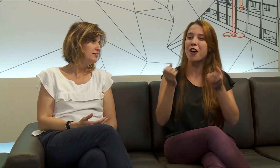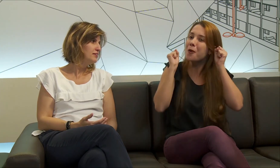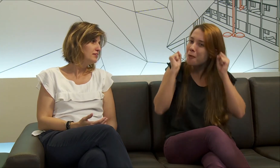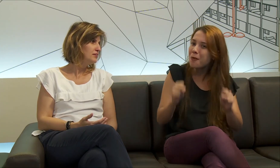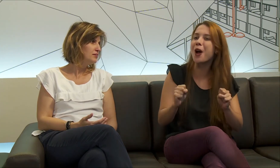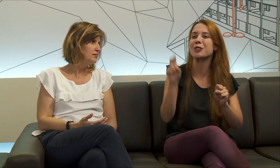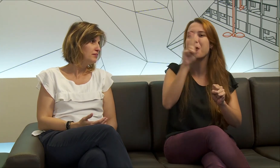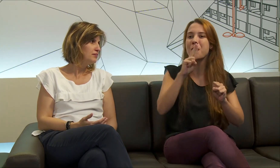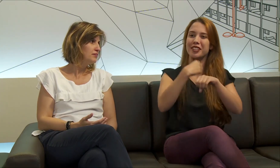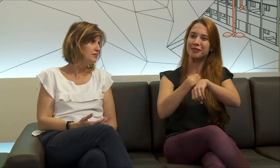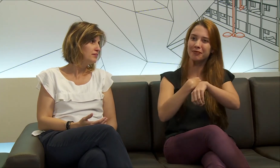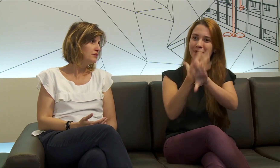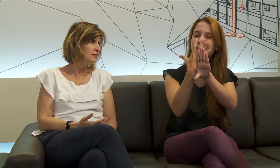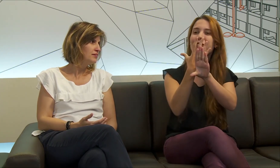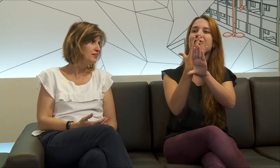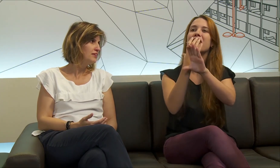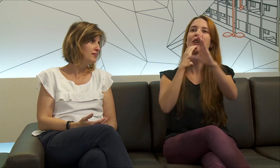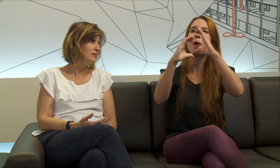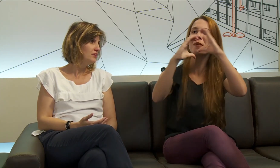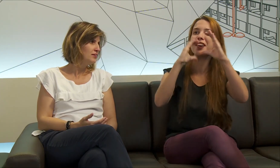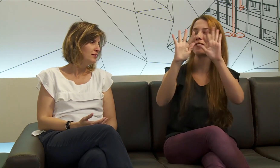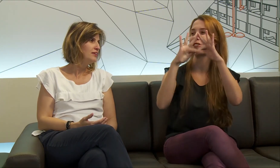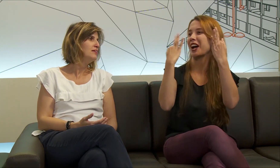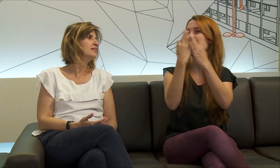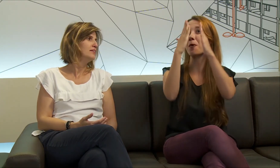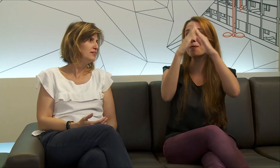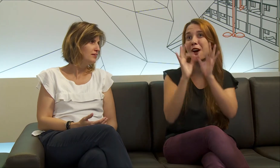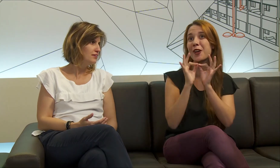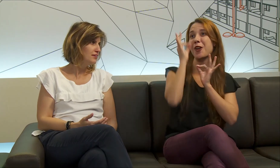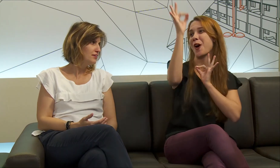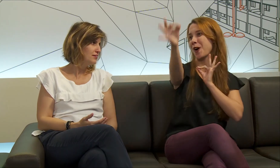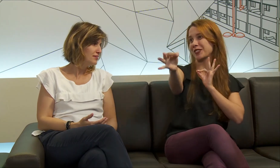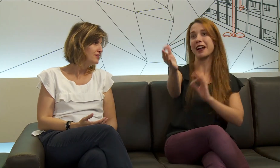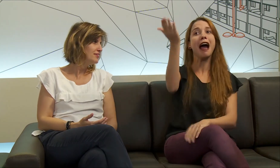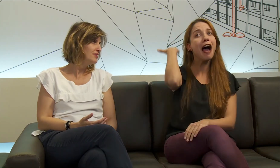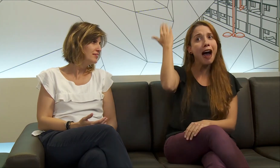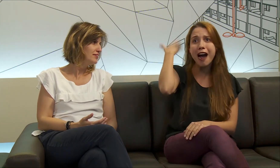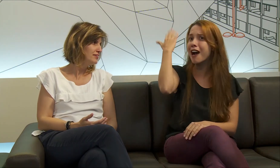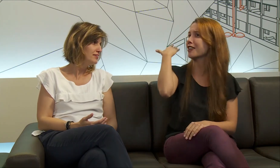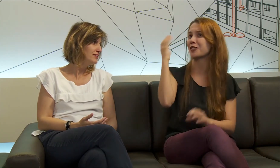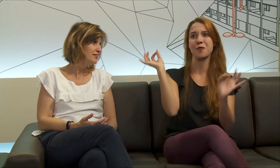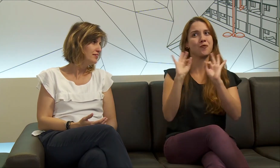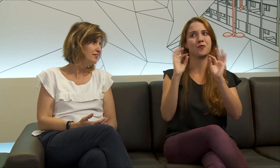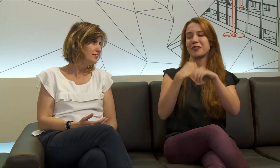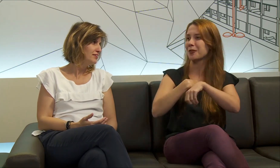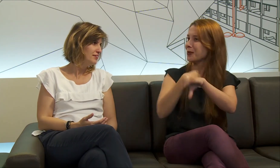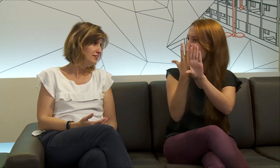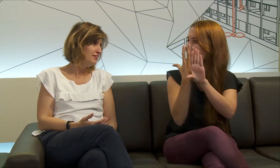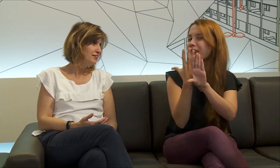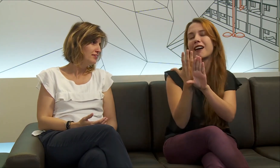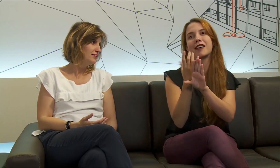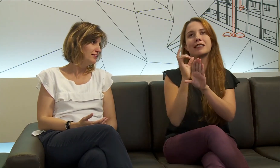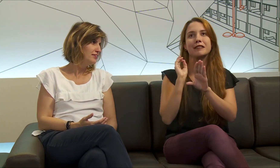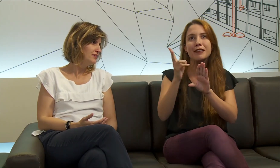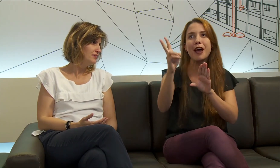para nos facilitar em muitas coisas, porque eu que tenho família que mora longe, eu consigo me